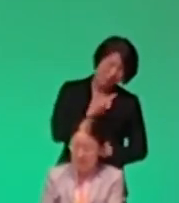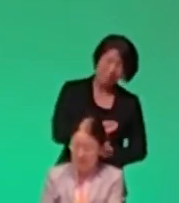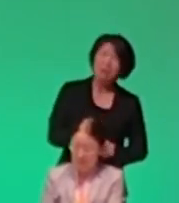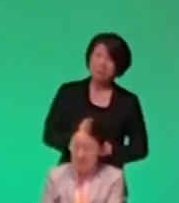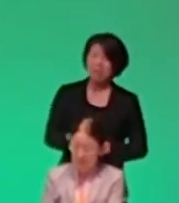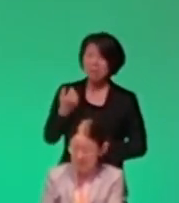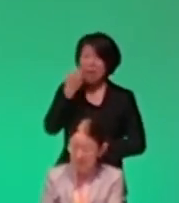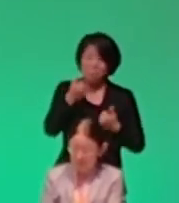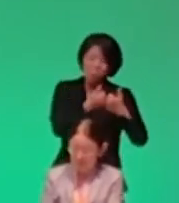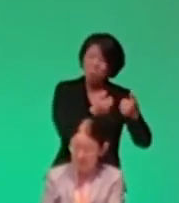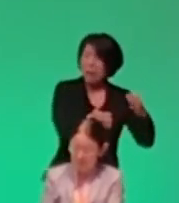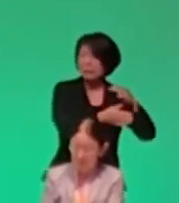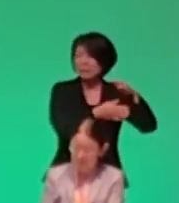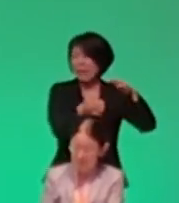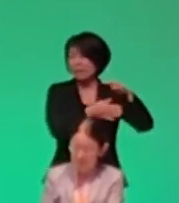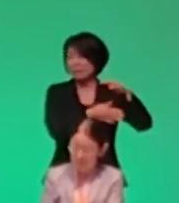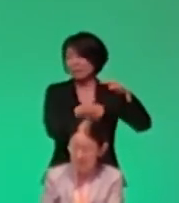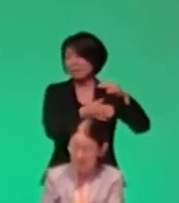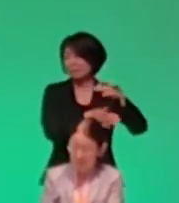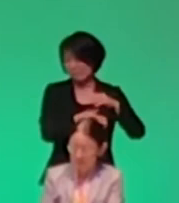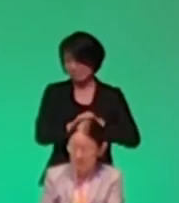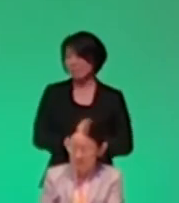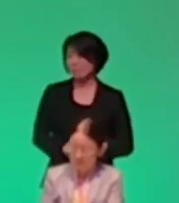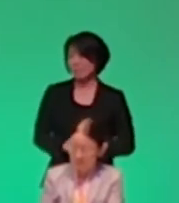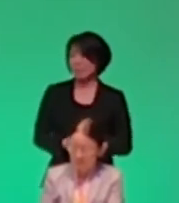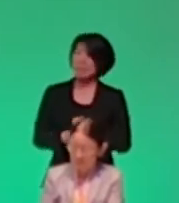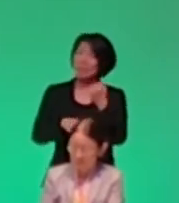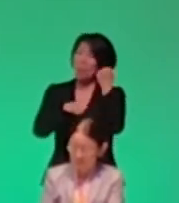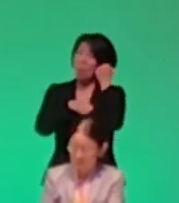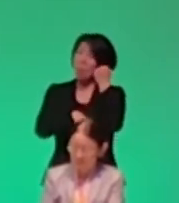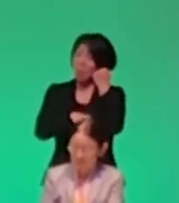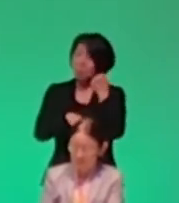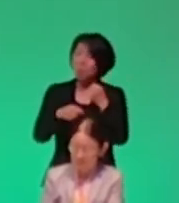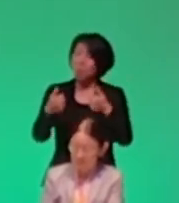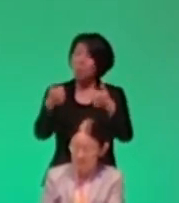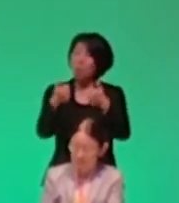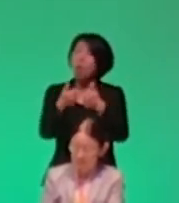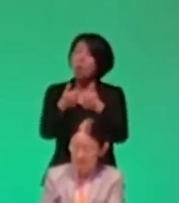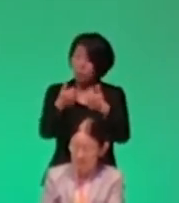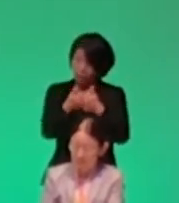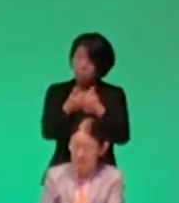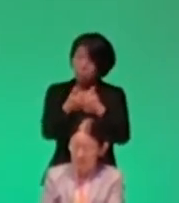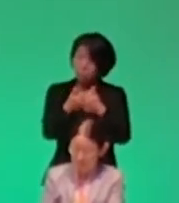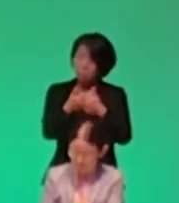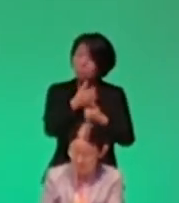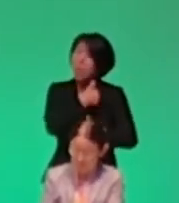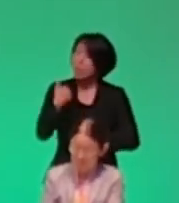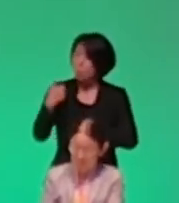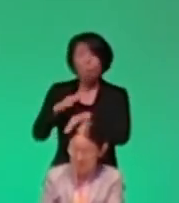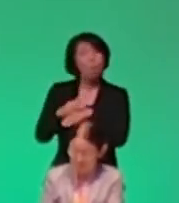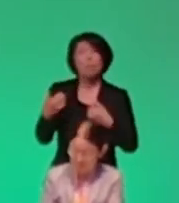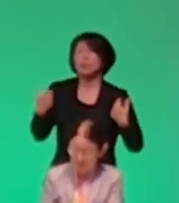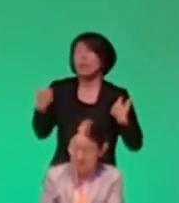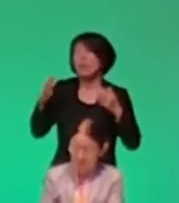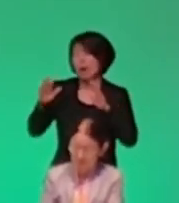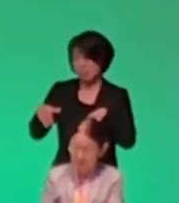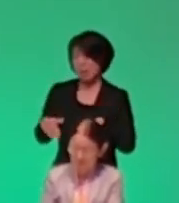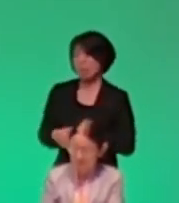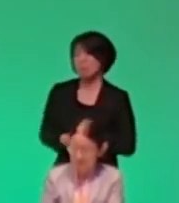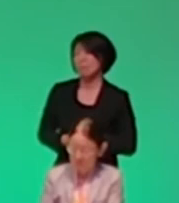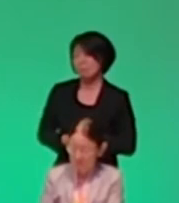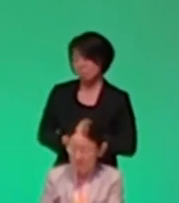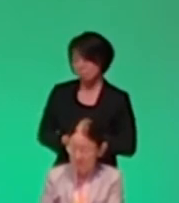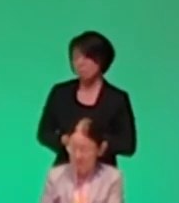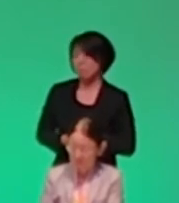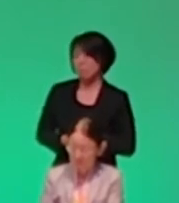人相談できなかったし、そもそもそういうことを相談できるんだっていうことも知らなかったし、もう本当